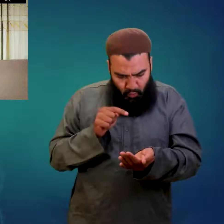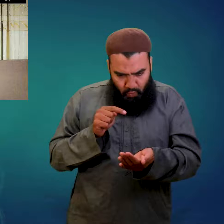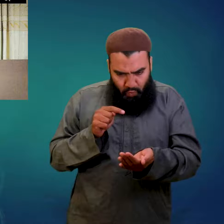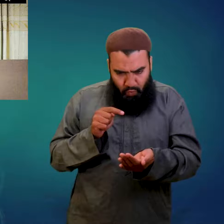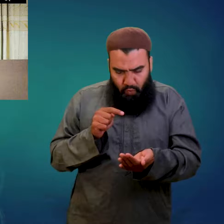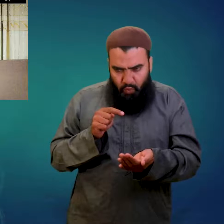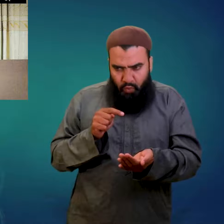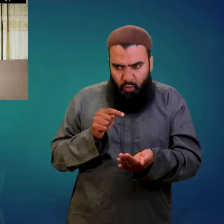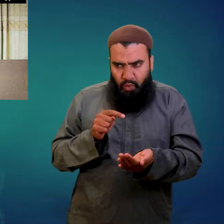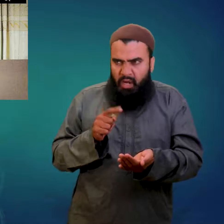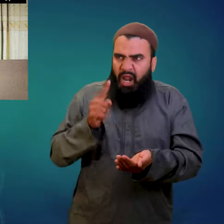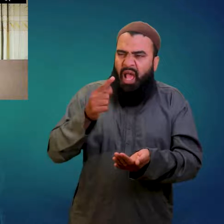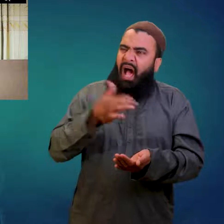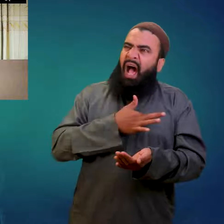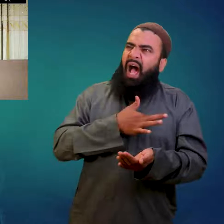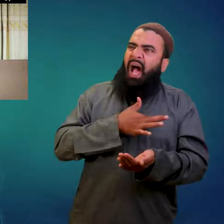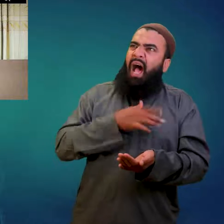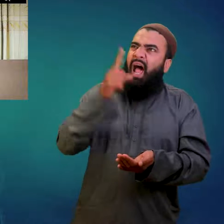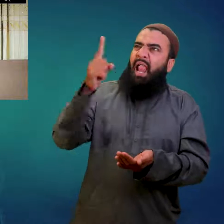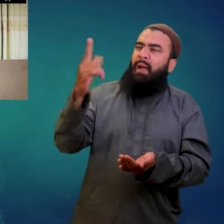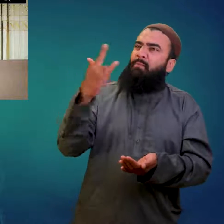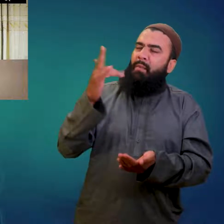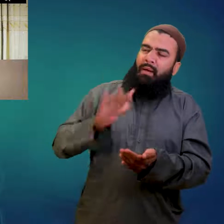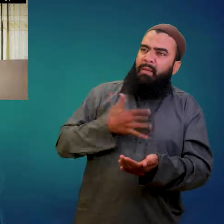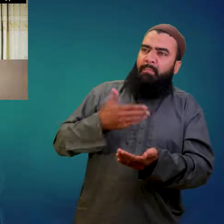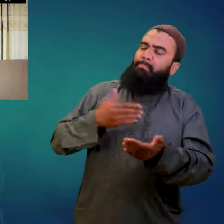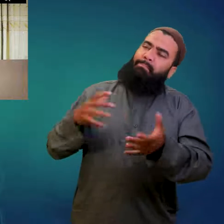چیز کو حلال کر کے اس تک پہنچا دیتا ہے،